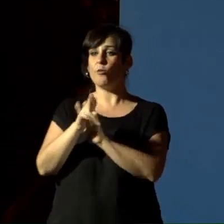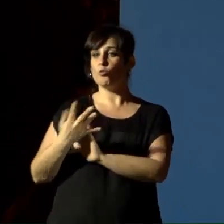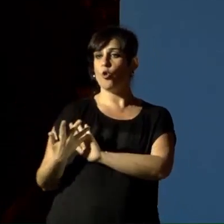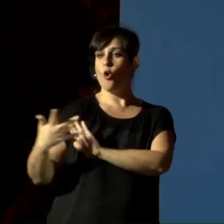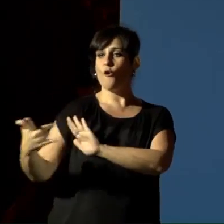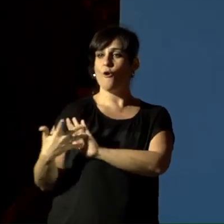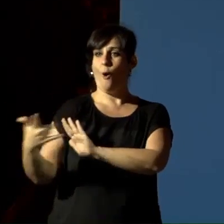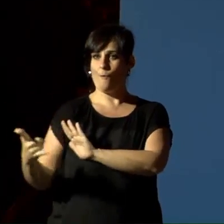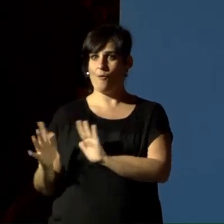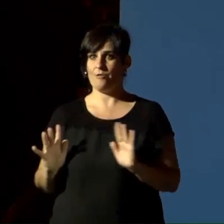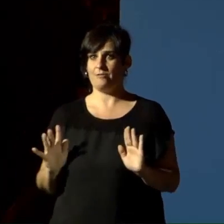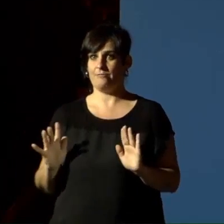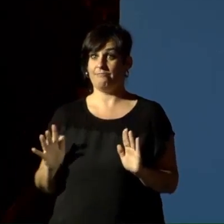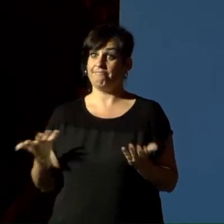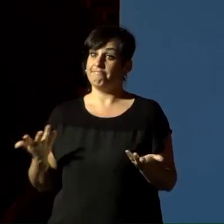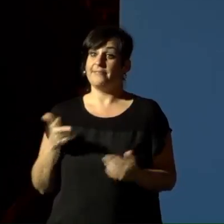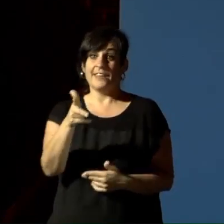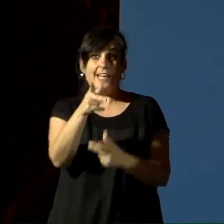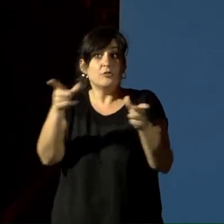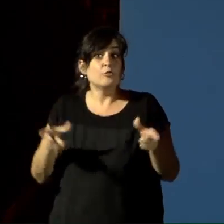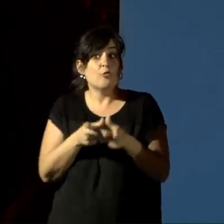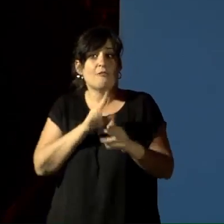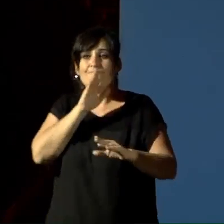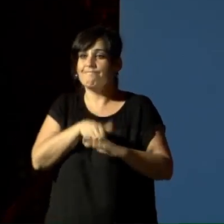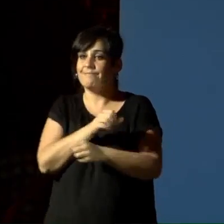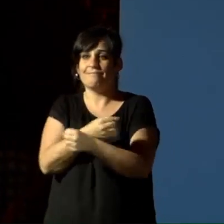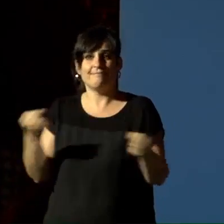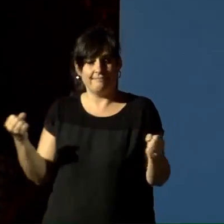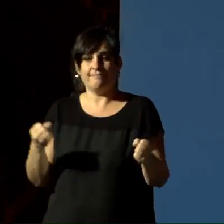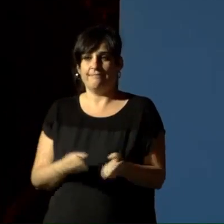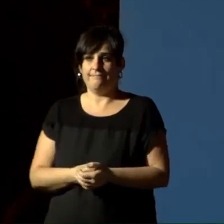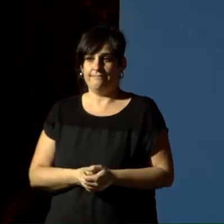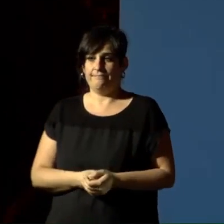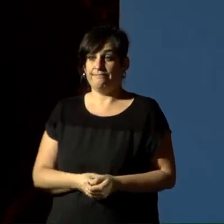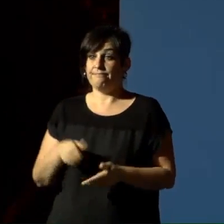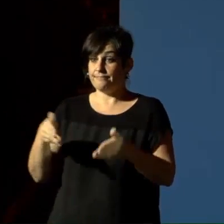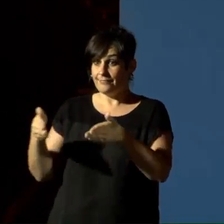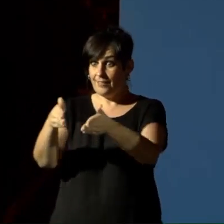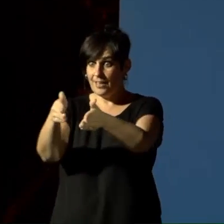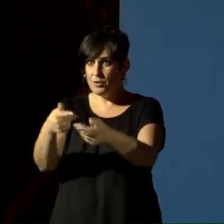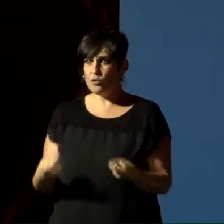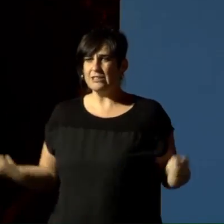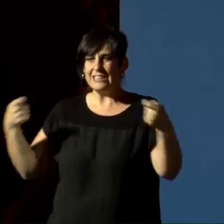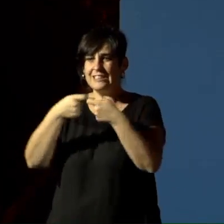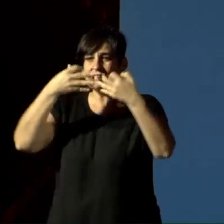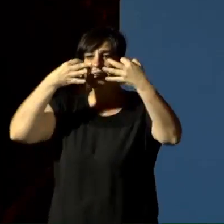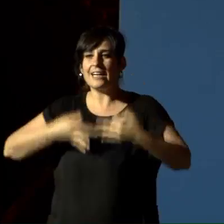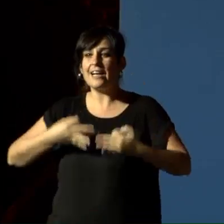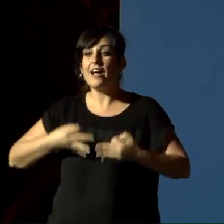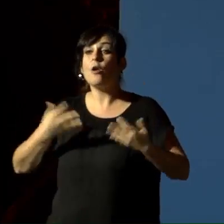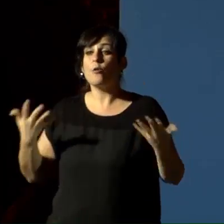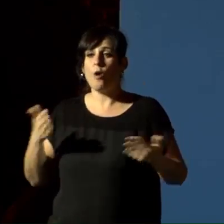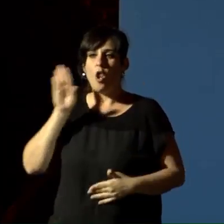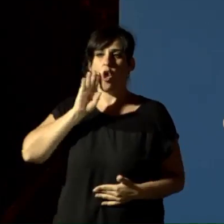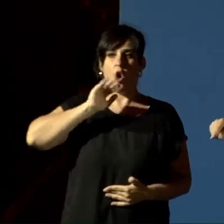vai permitir que se exerzan os dereitos sociais. A verdadeira confrontación entre corrupción e escola de